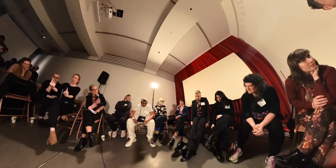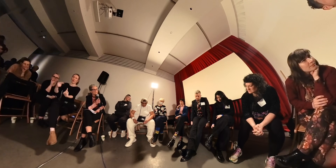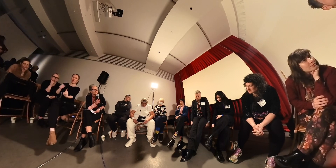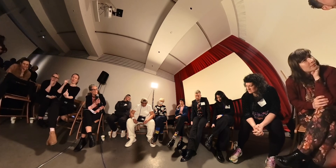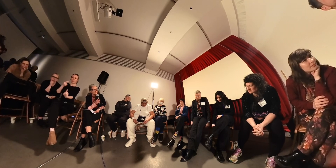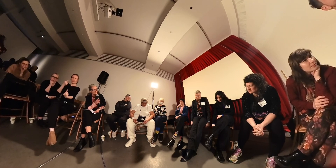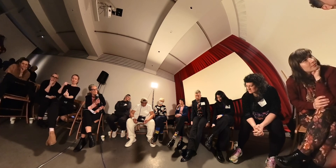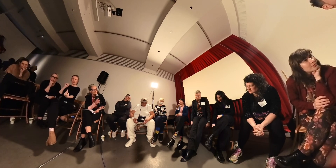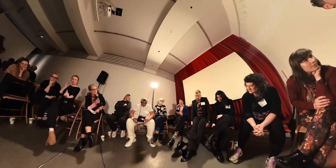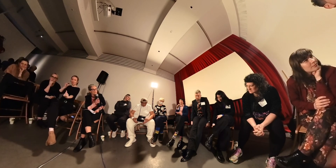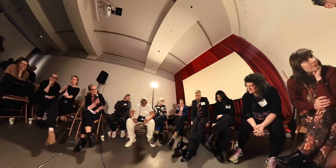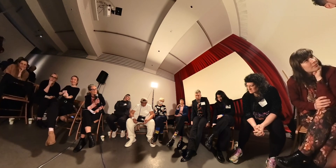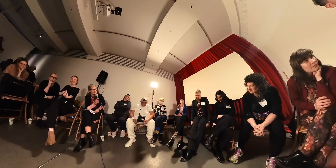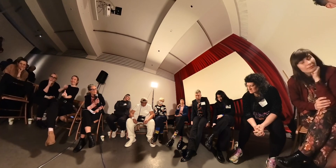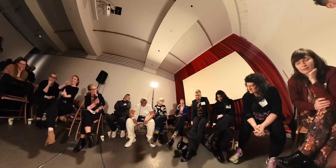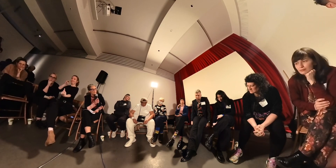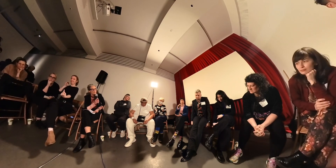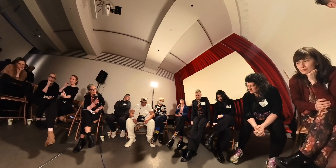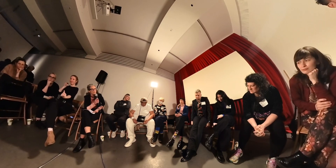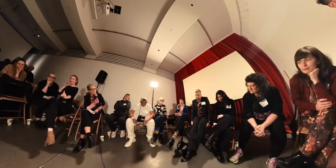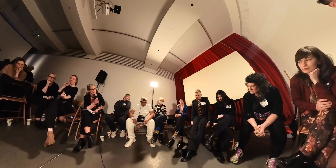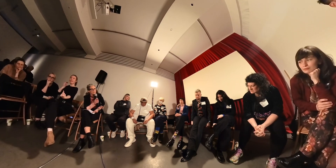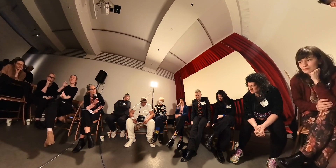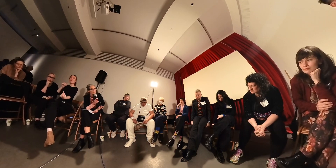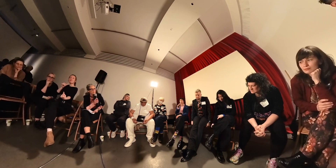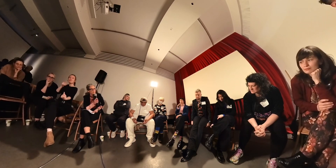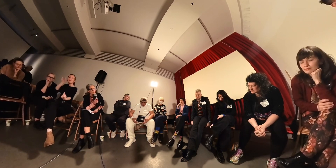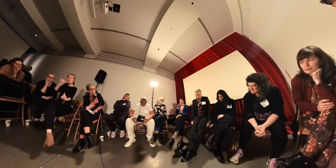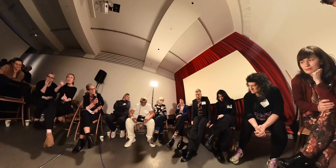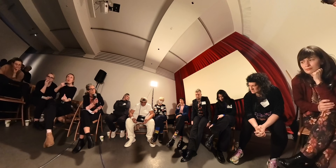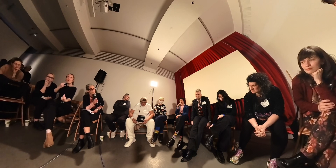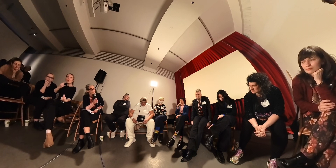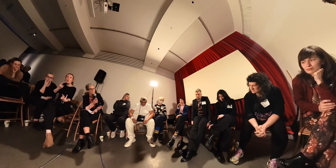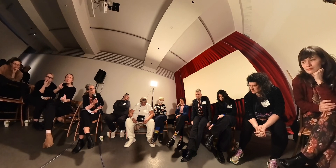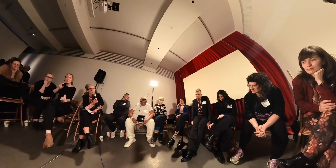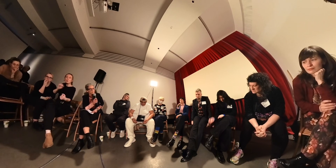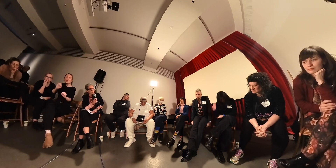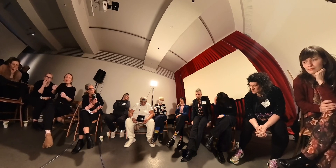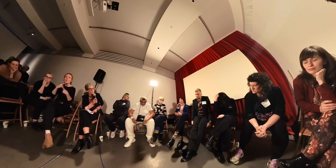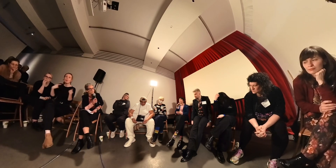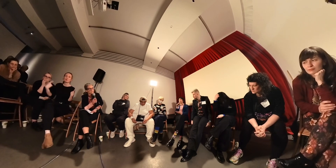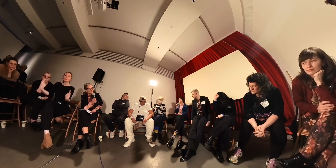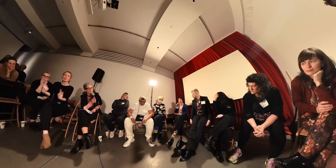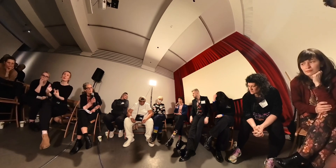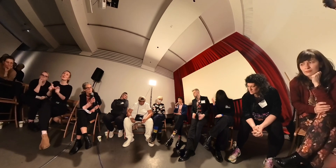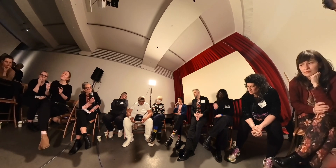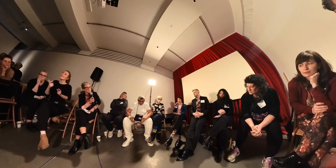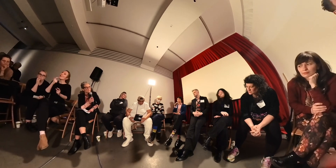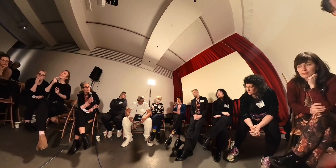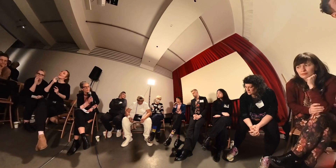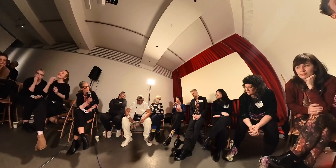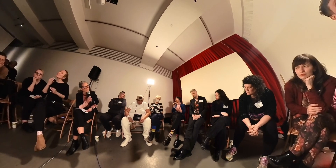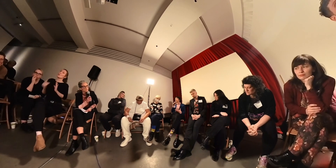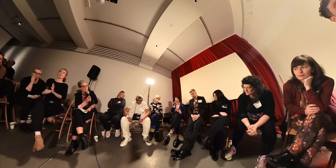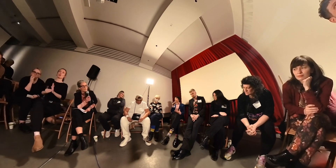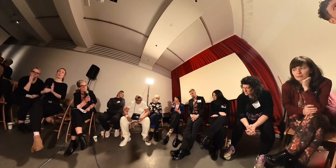že vlastně, že tam byla vlastně nějaký ten pocit potřeby, nějak potřeby vlastně vlastně vytvořit prostor